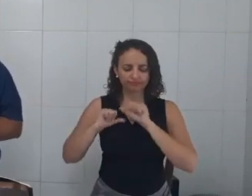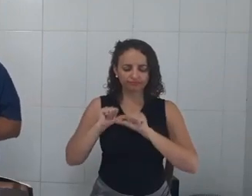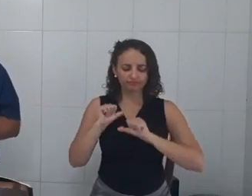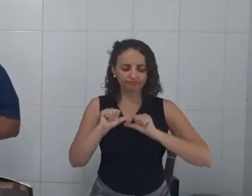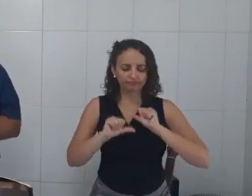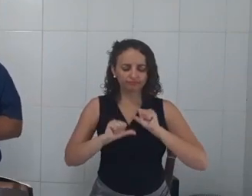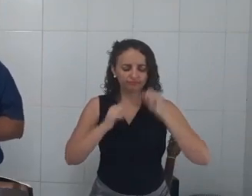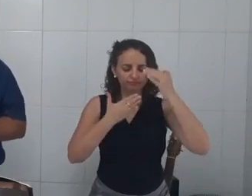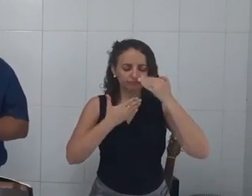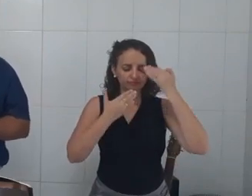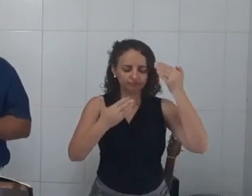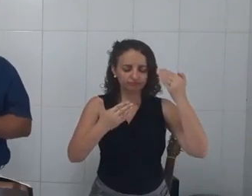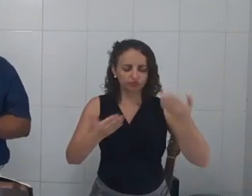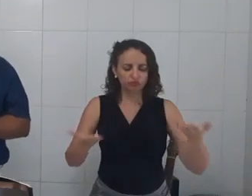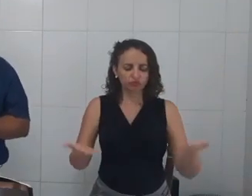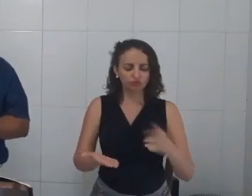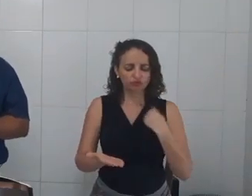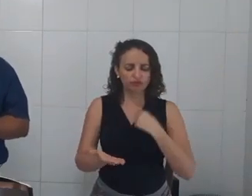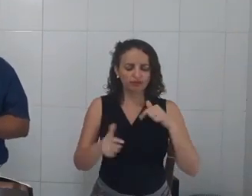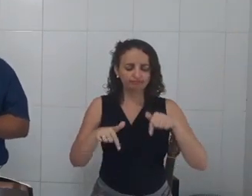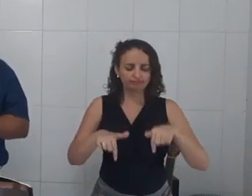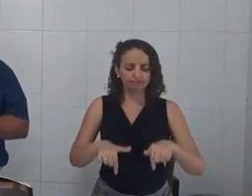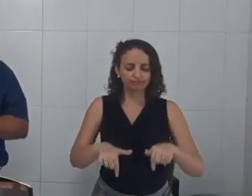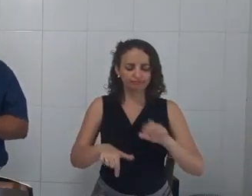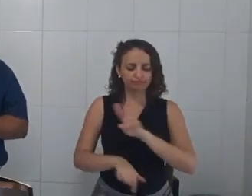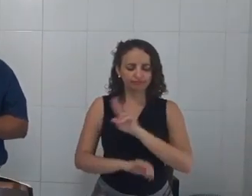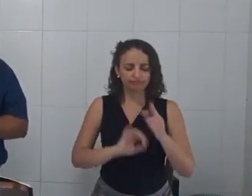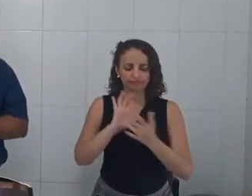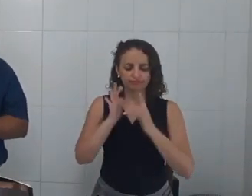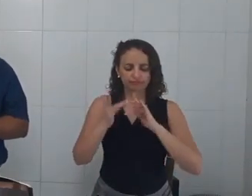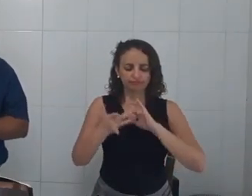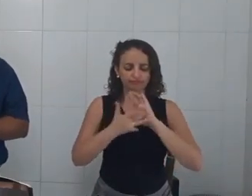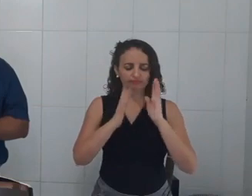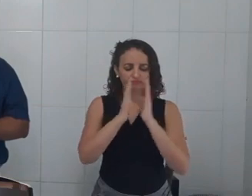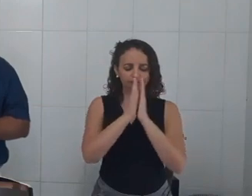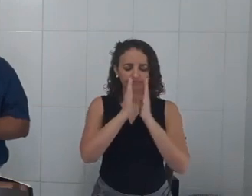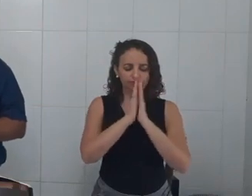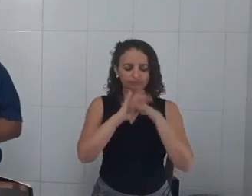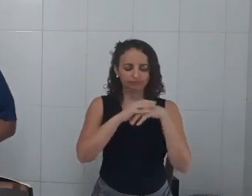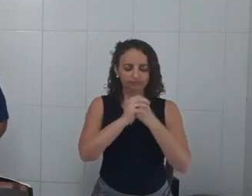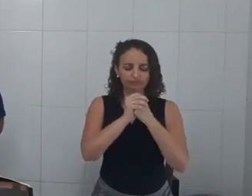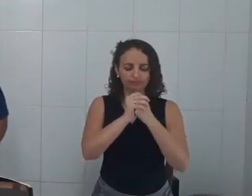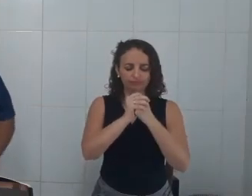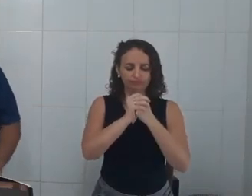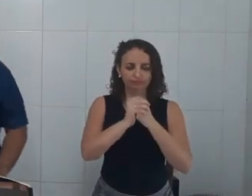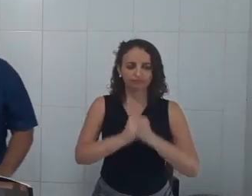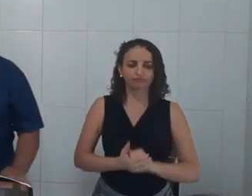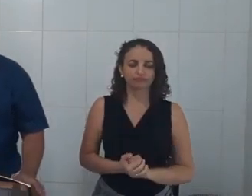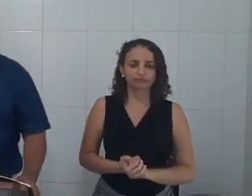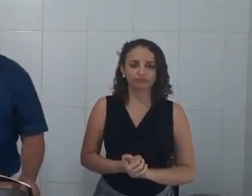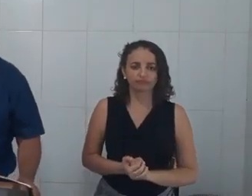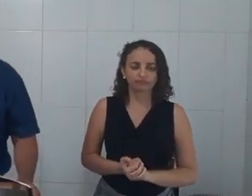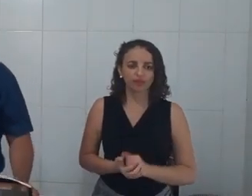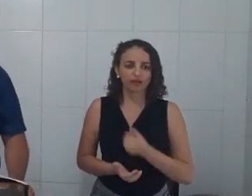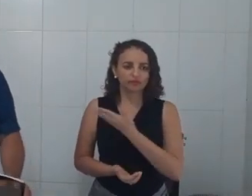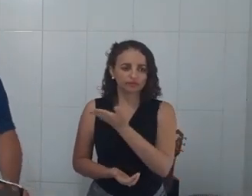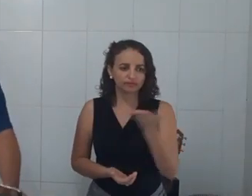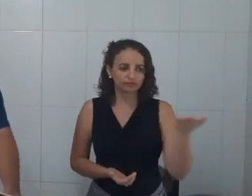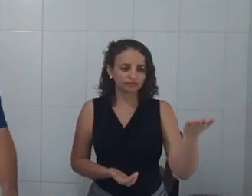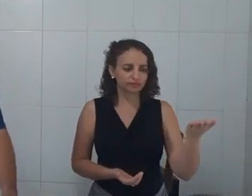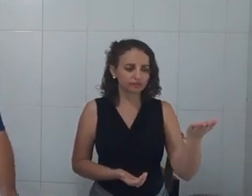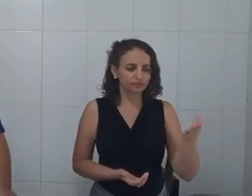muito obrigado por essa oportunidade e é no nome de Cristo Jesus que oramos. Amém. Amém, Amém, meus irmãos. Convido os irmãos a